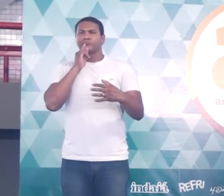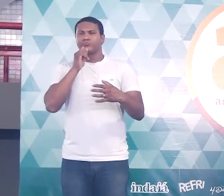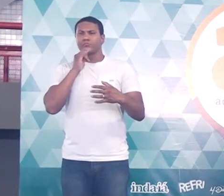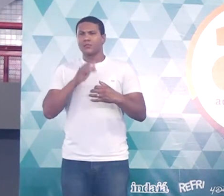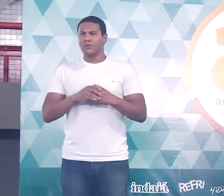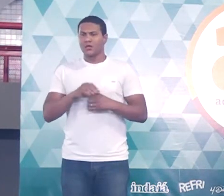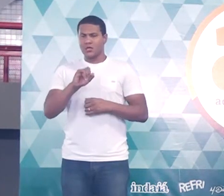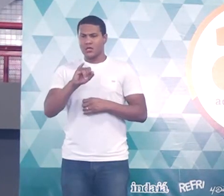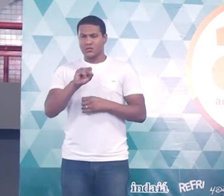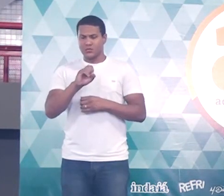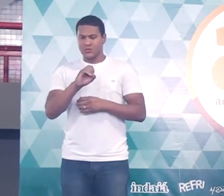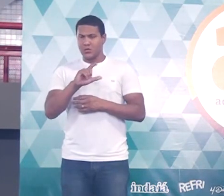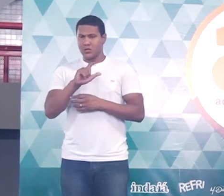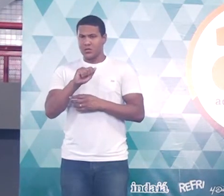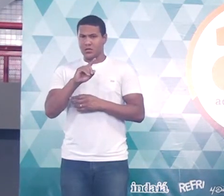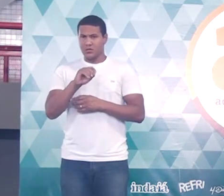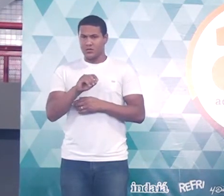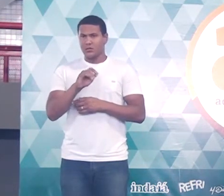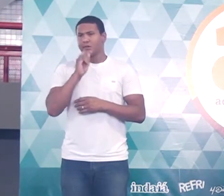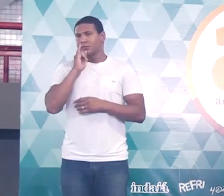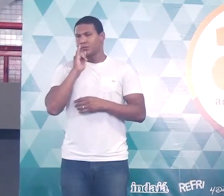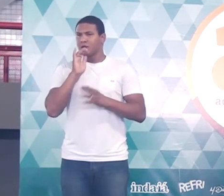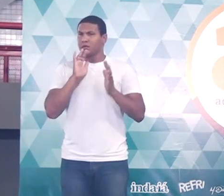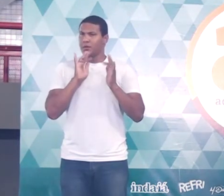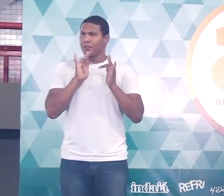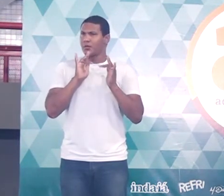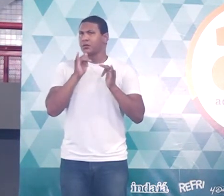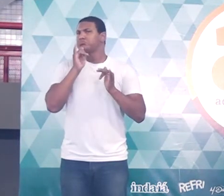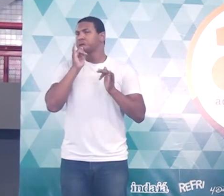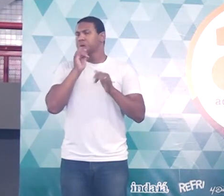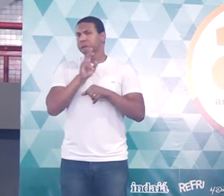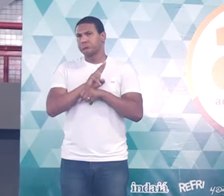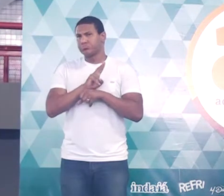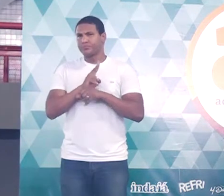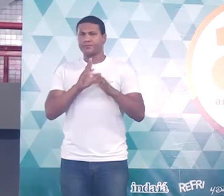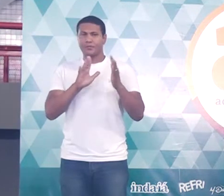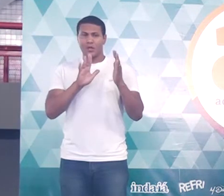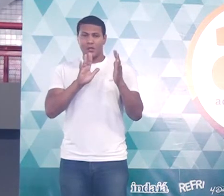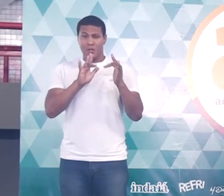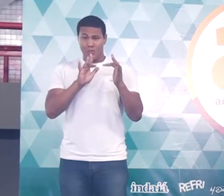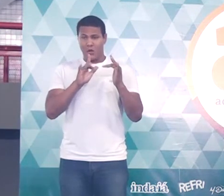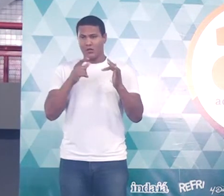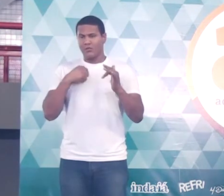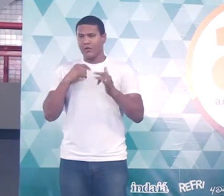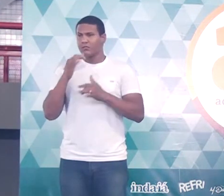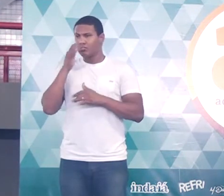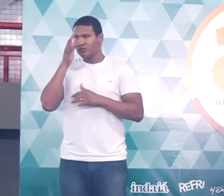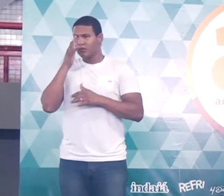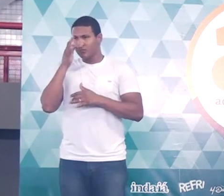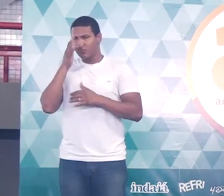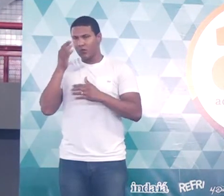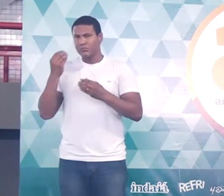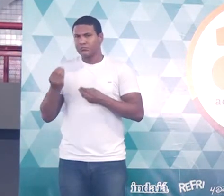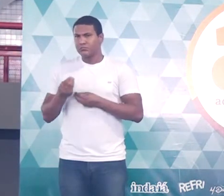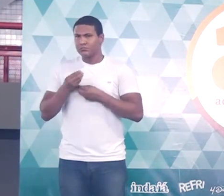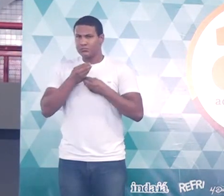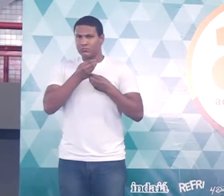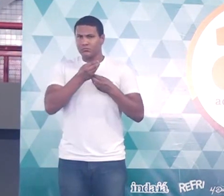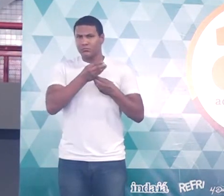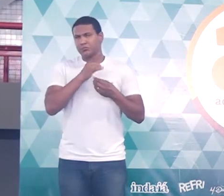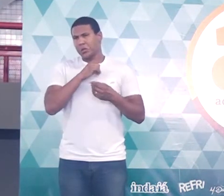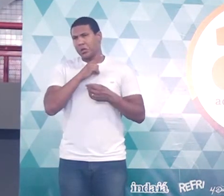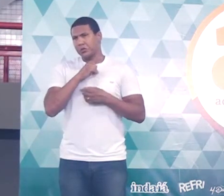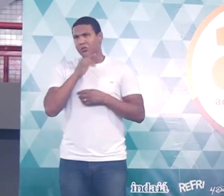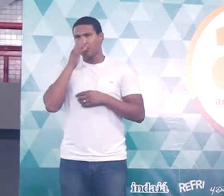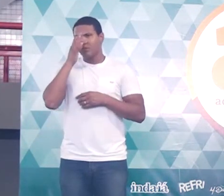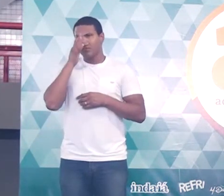tenho uma namorada, eu vou levar rosas para ela. Vamos supor que eu tenho 10 rosas